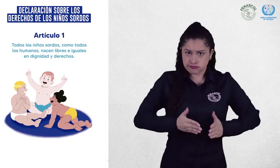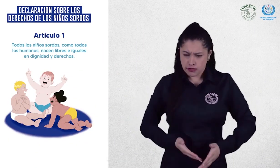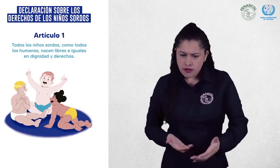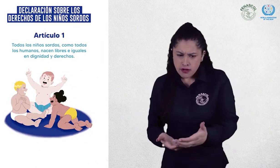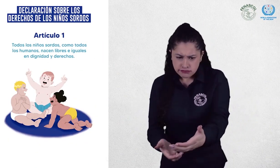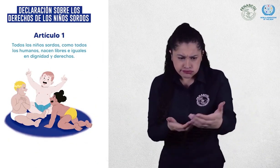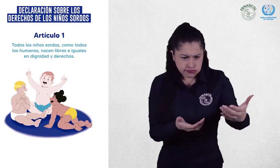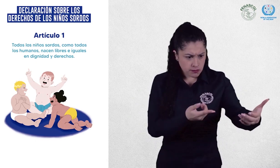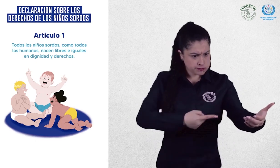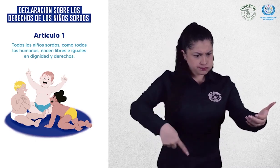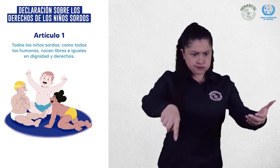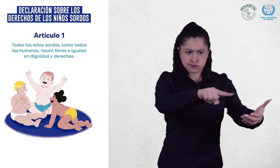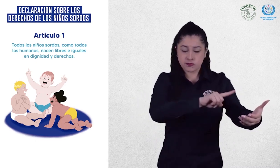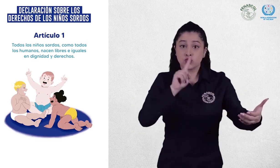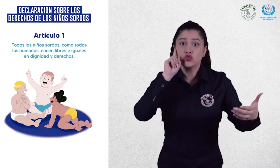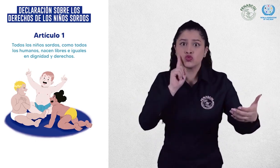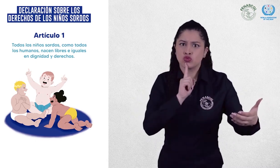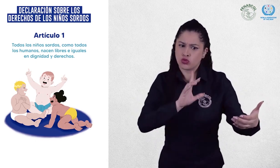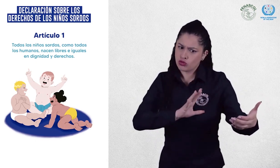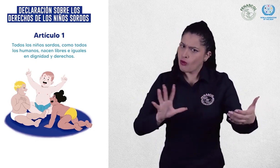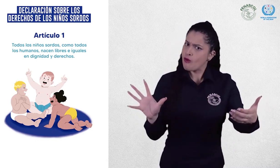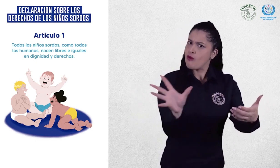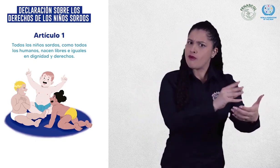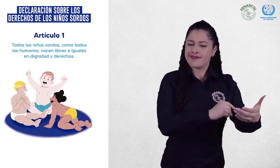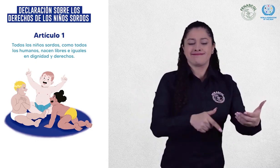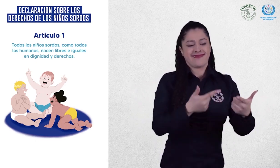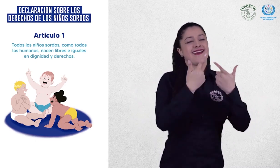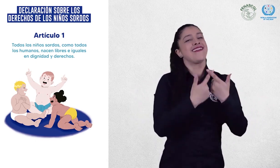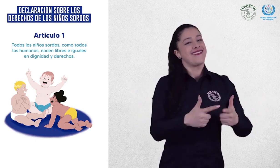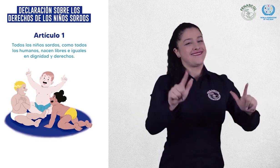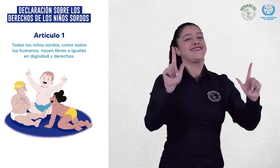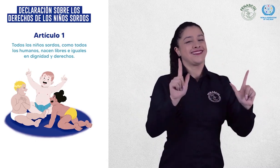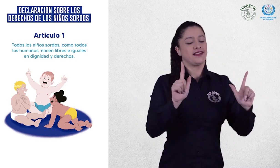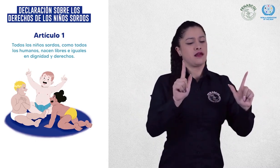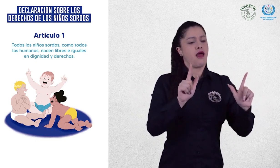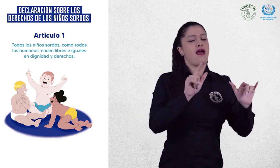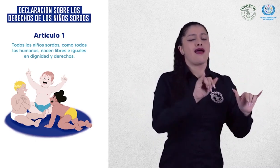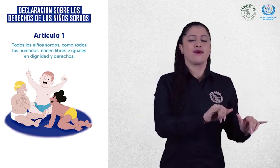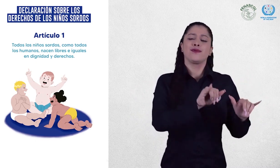Todos los niños sordos, como todos los humanos,